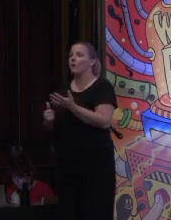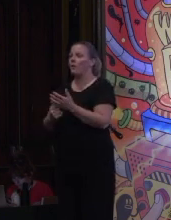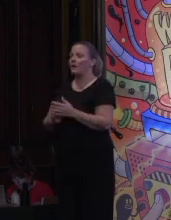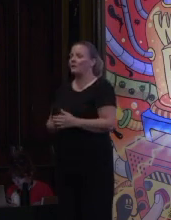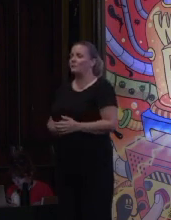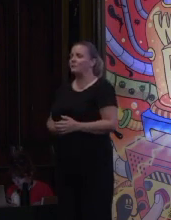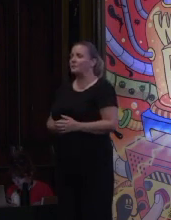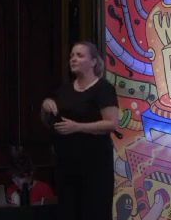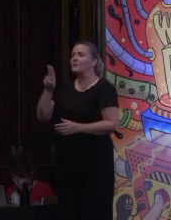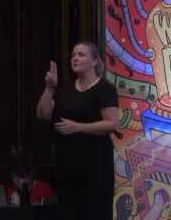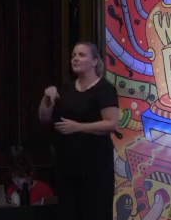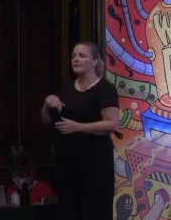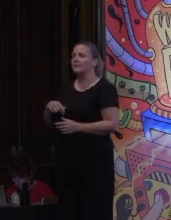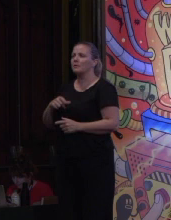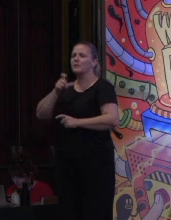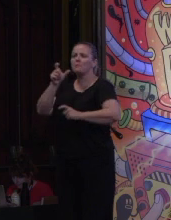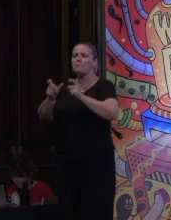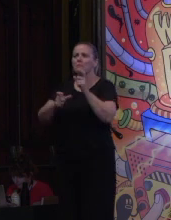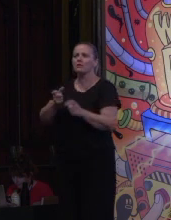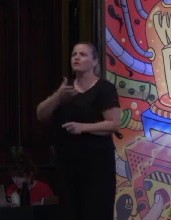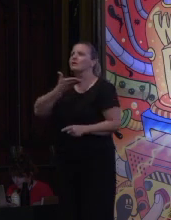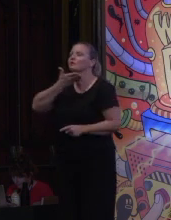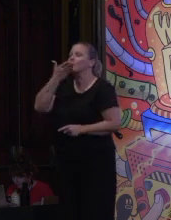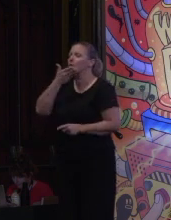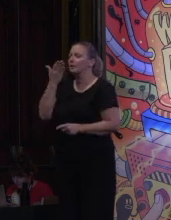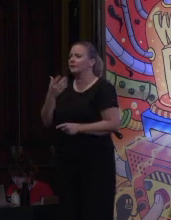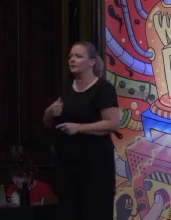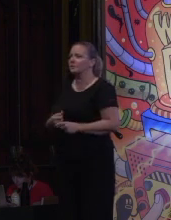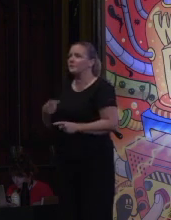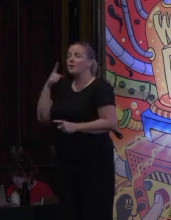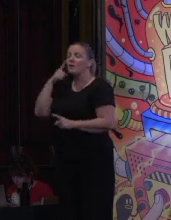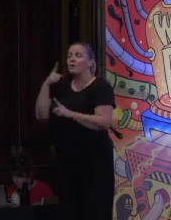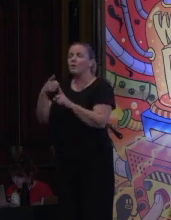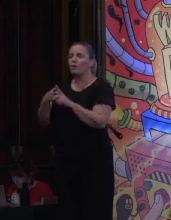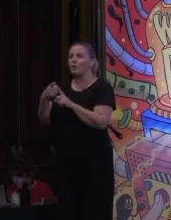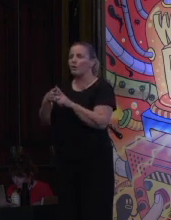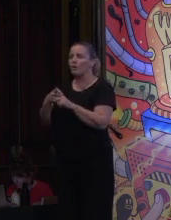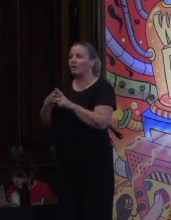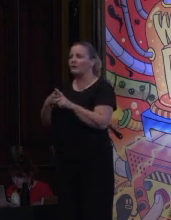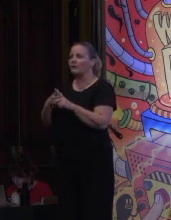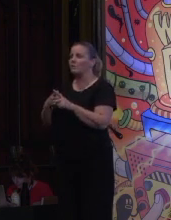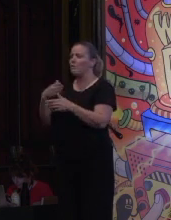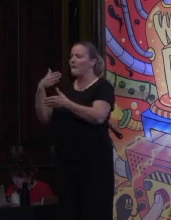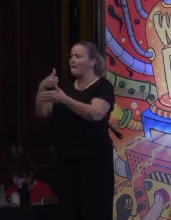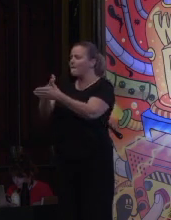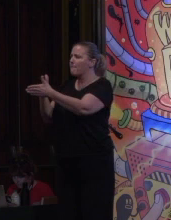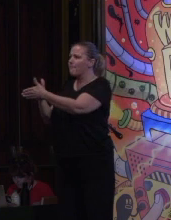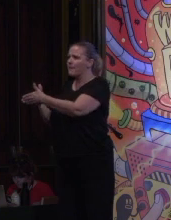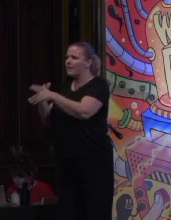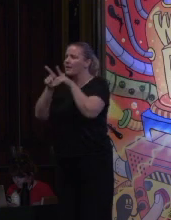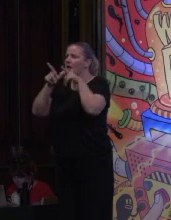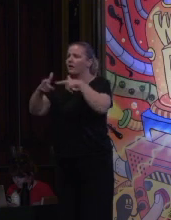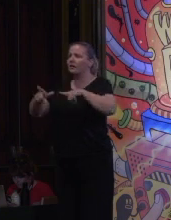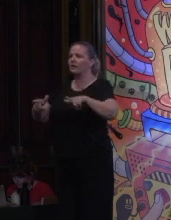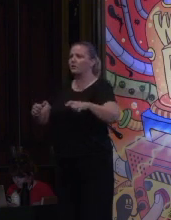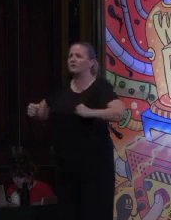y también a un gran público oyente, ya que, a fin de cuentas, romper esta barrera lingüística implica el esfuerzo de